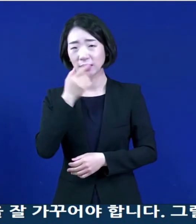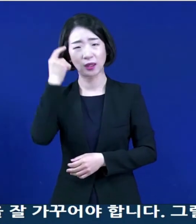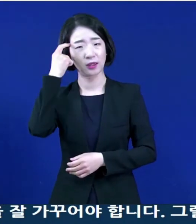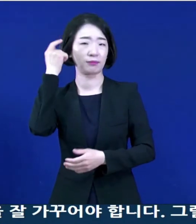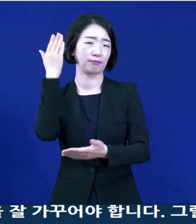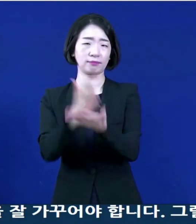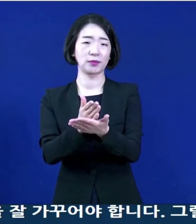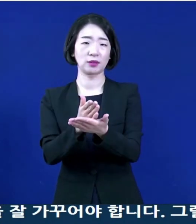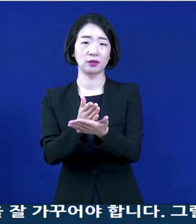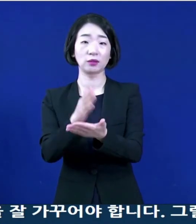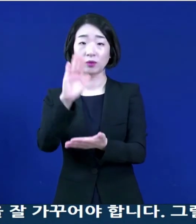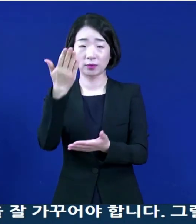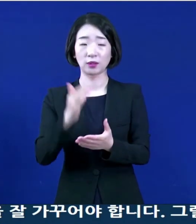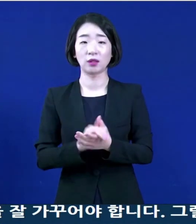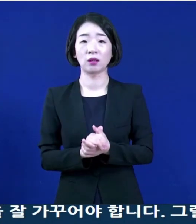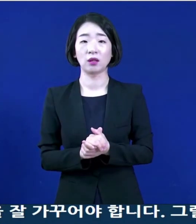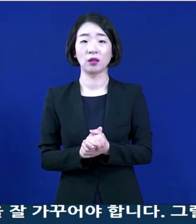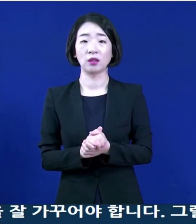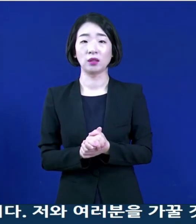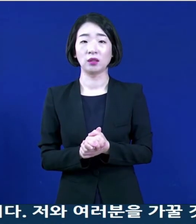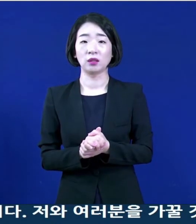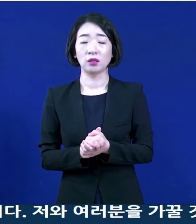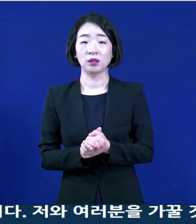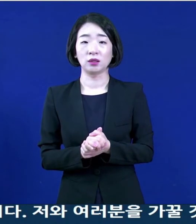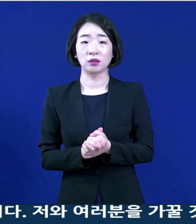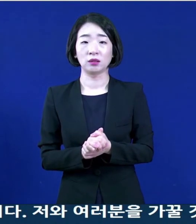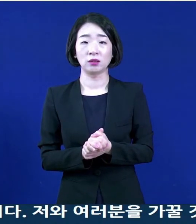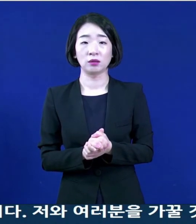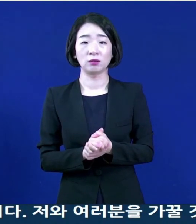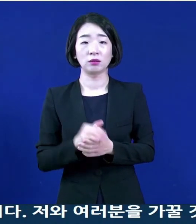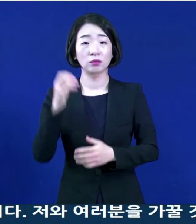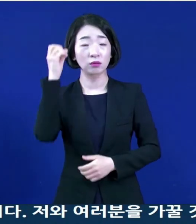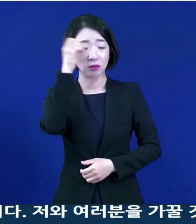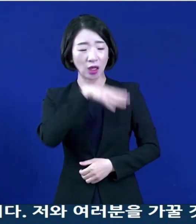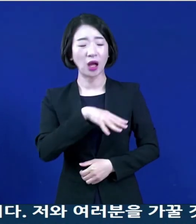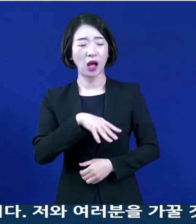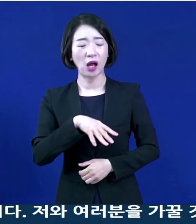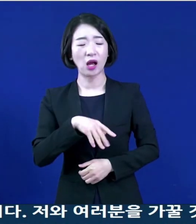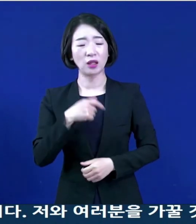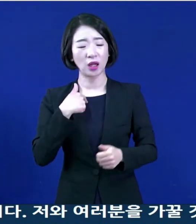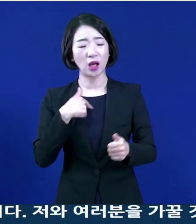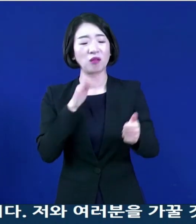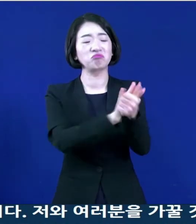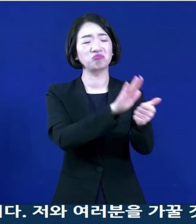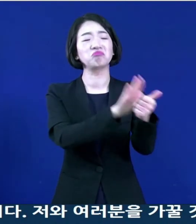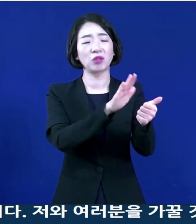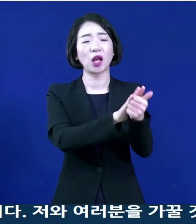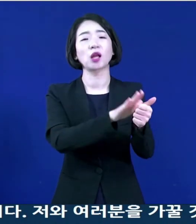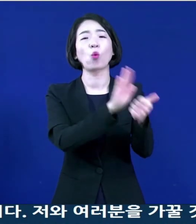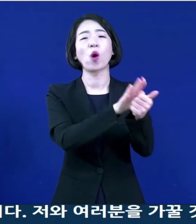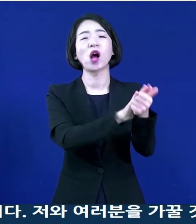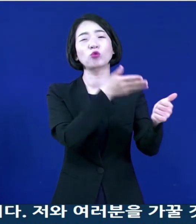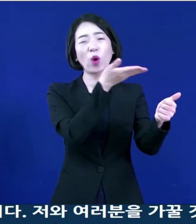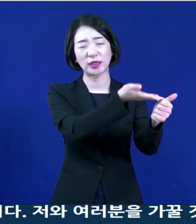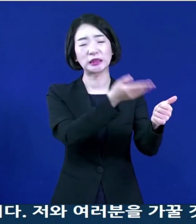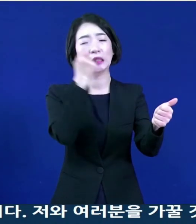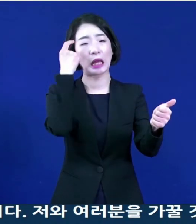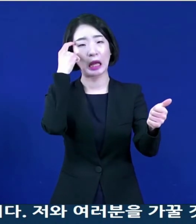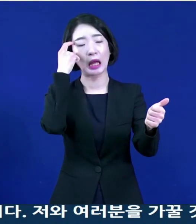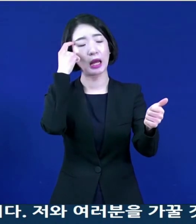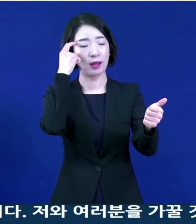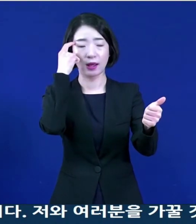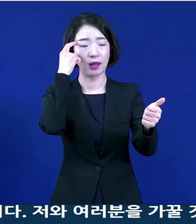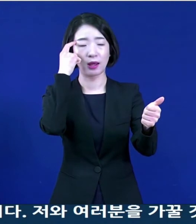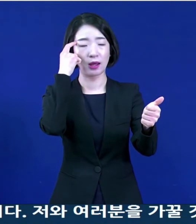소득이 없이 그냥 제공만 해주는 대상이라고 생각해서는 절대로 되지 않는 것이죠.